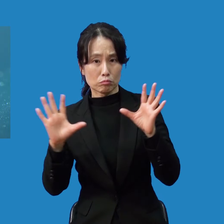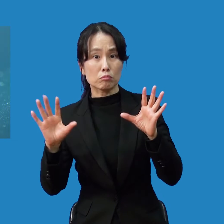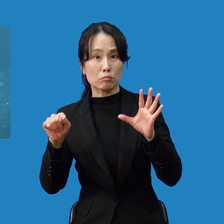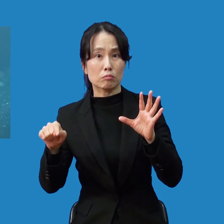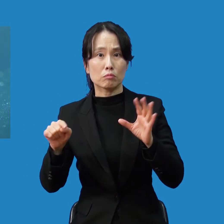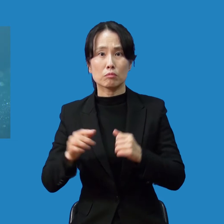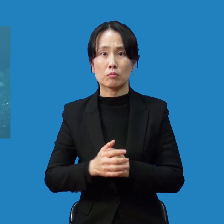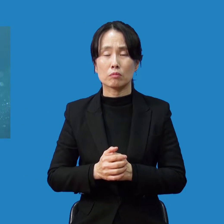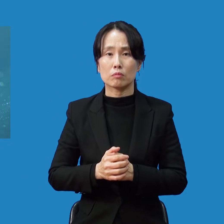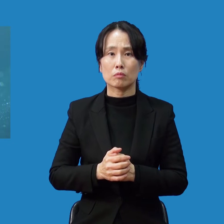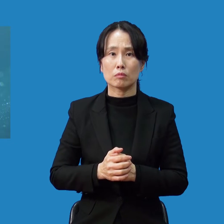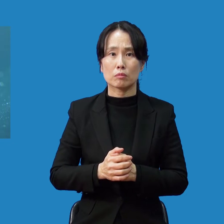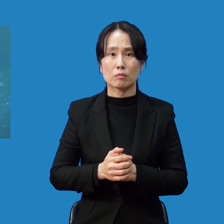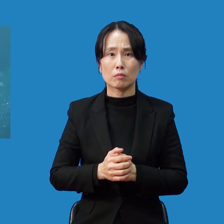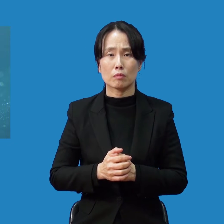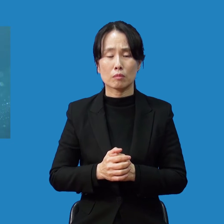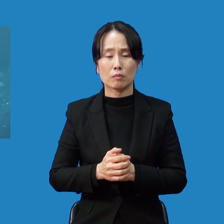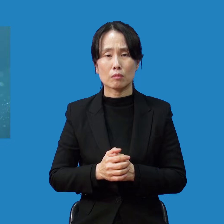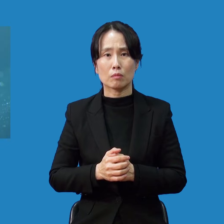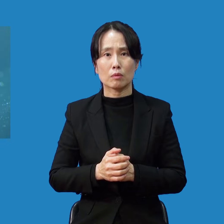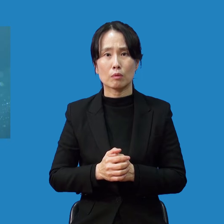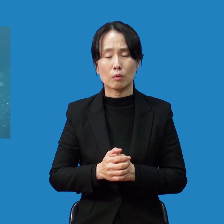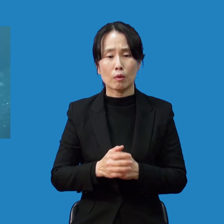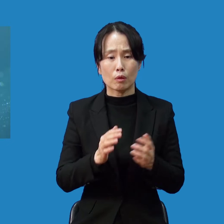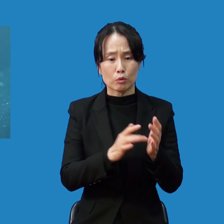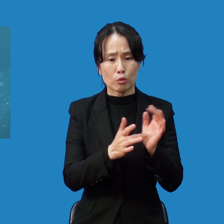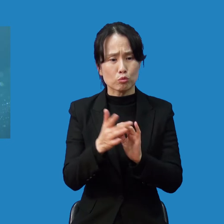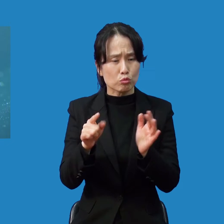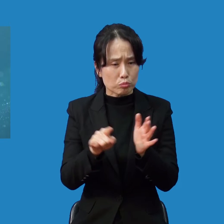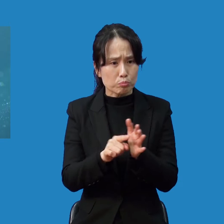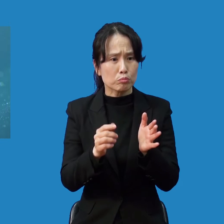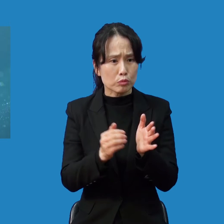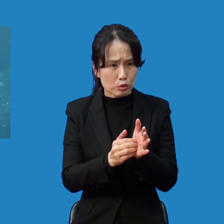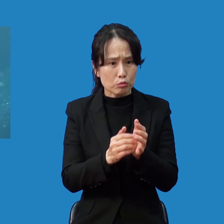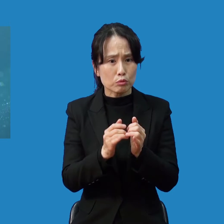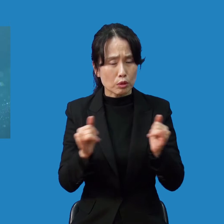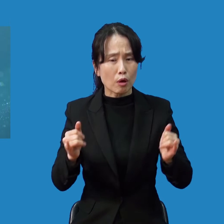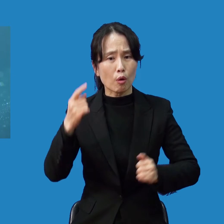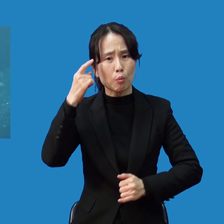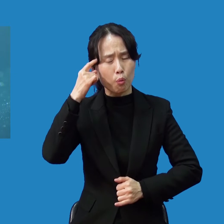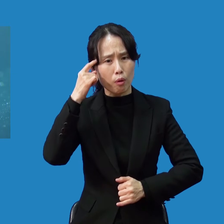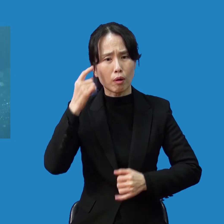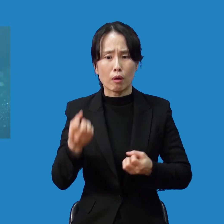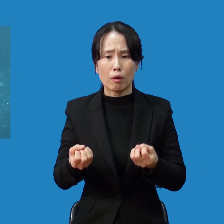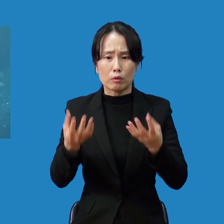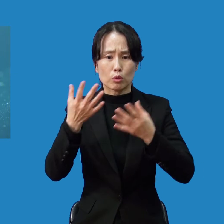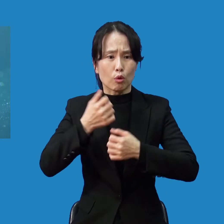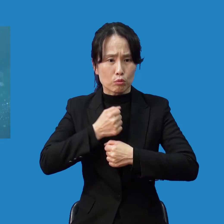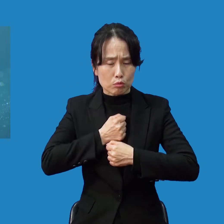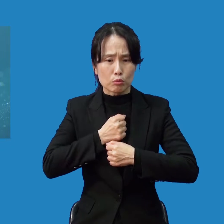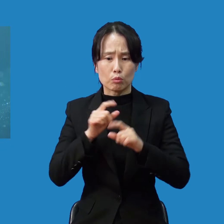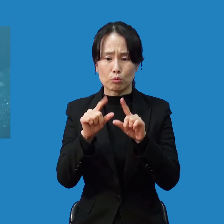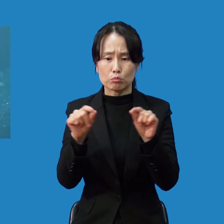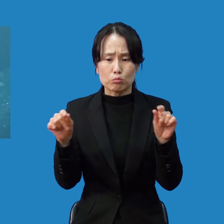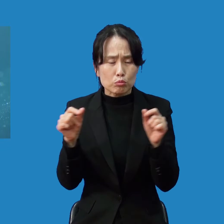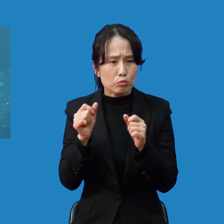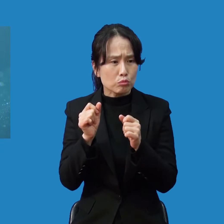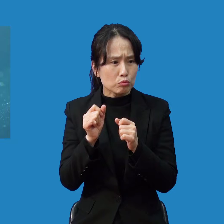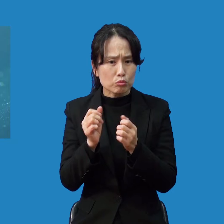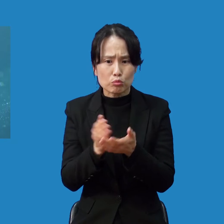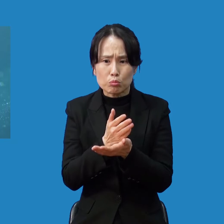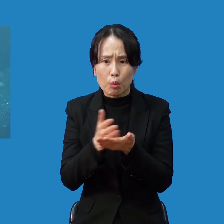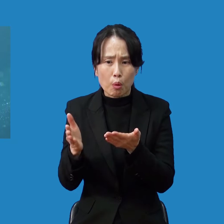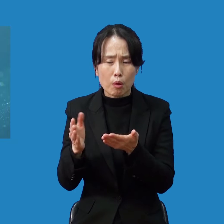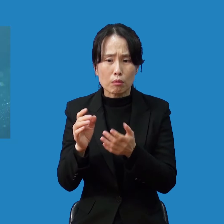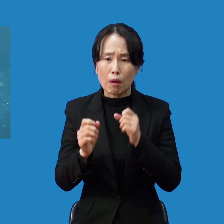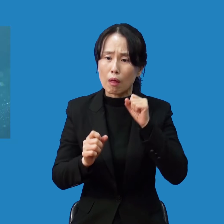출신의 신자들이 예수를 이미 믿는데, 믿는 사람들이 어떻게 절기나 음식이나 이런 것에